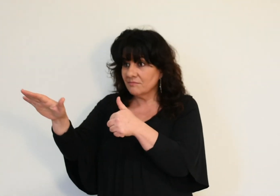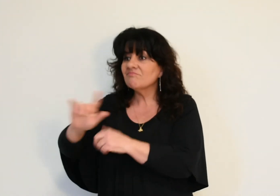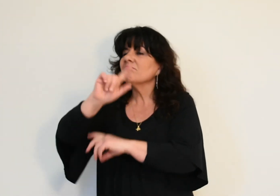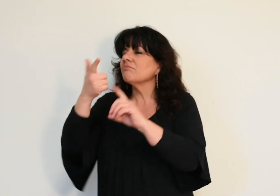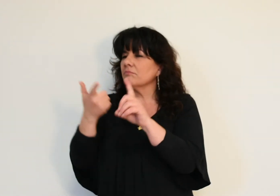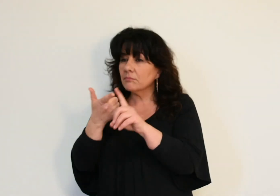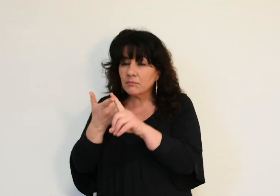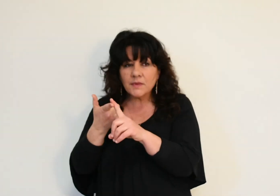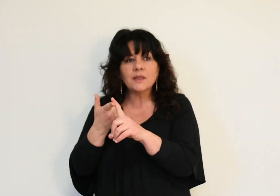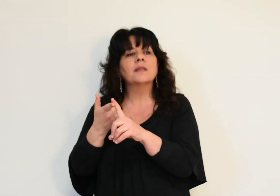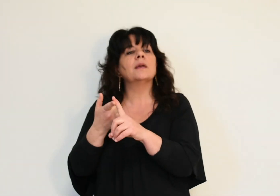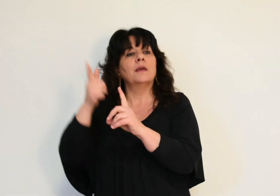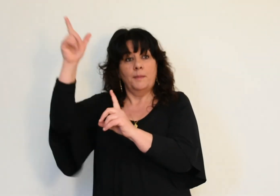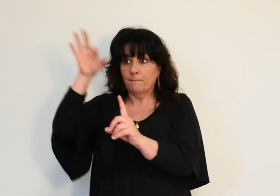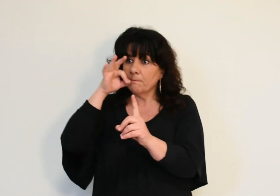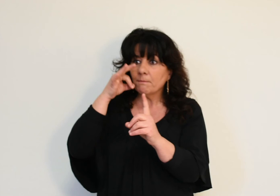deuxièmement des prophètes,